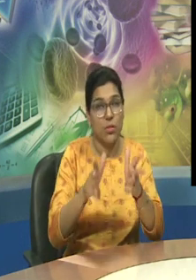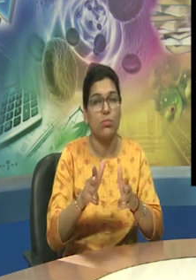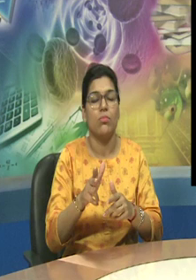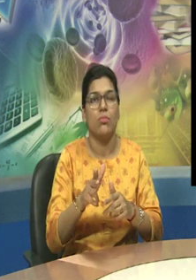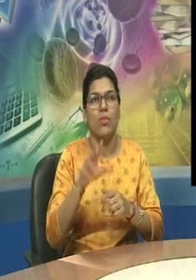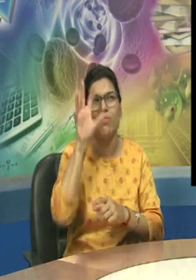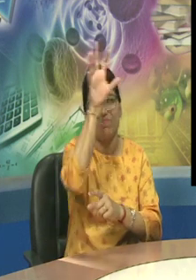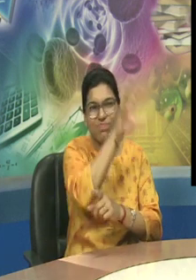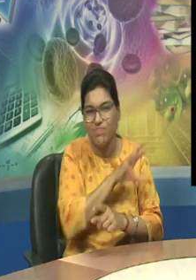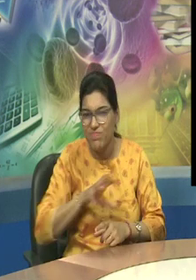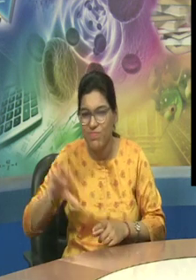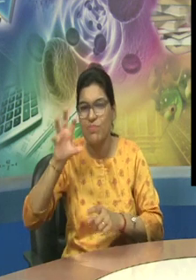उसमें